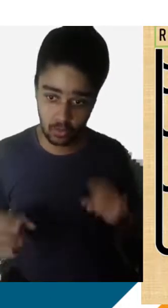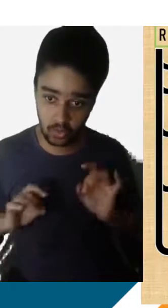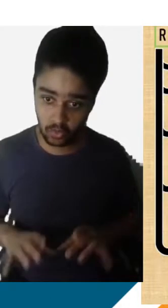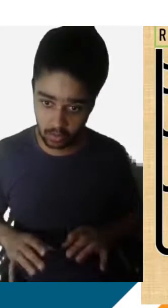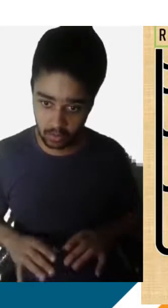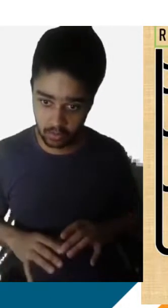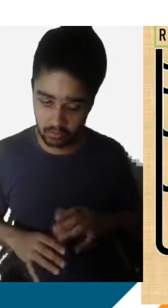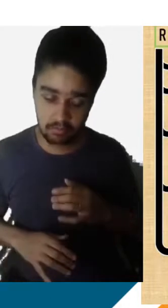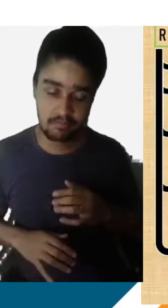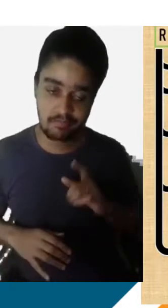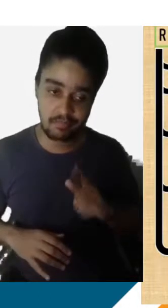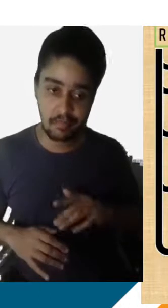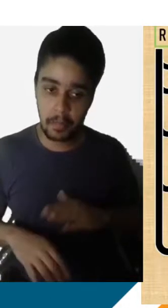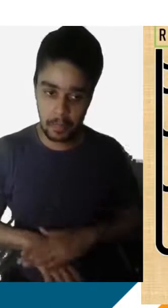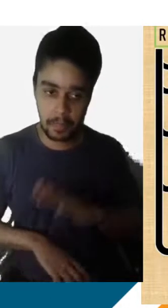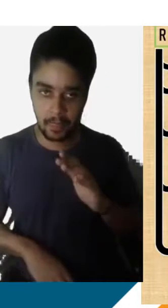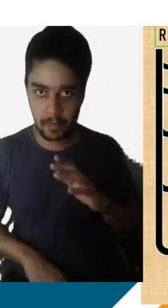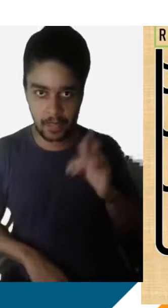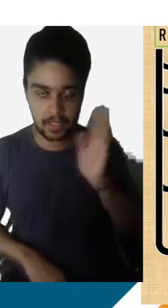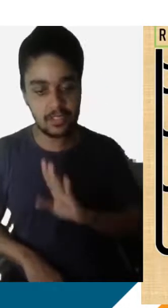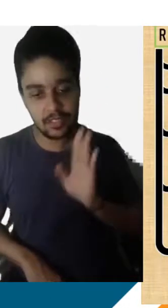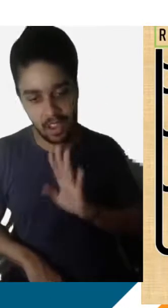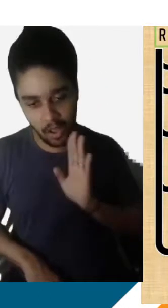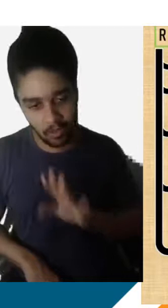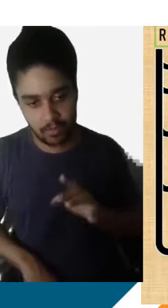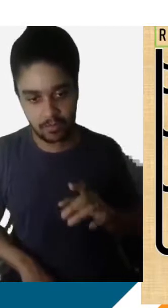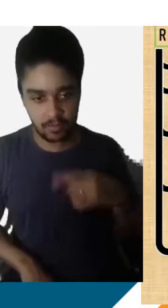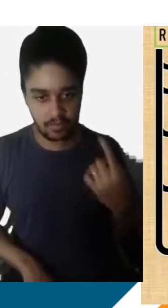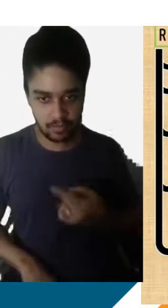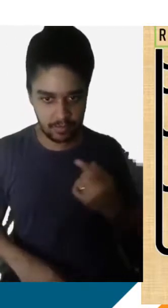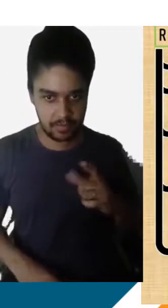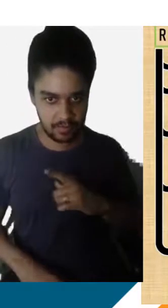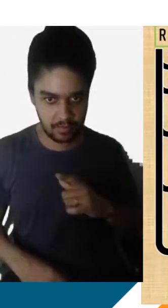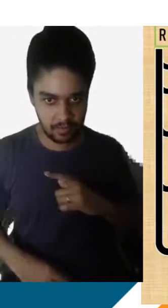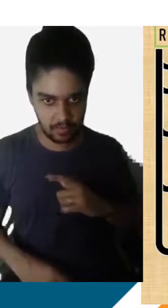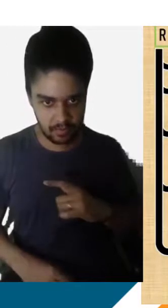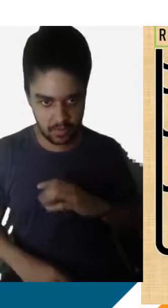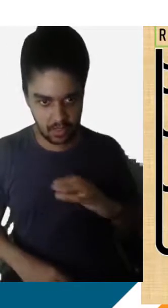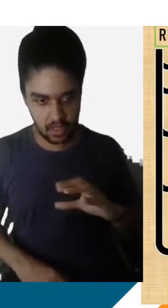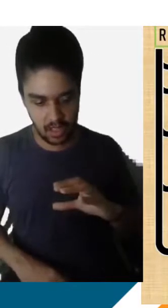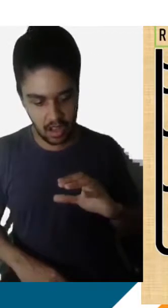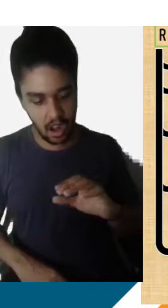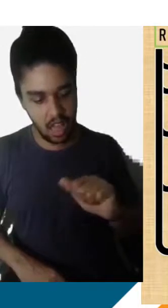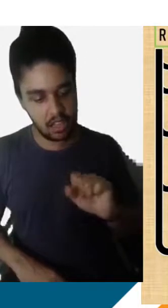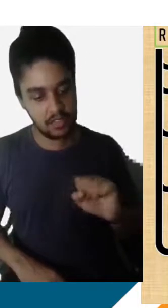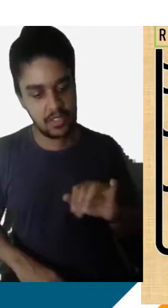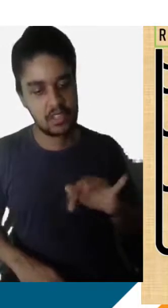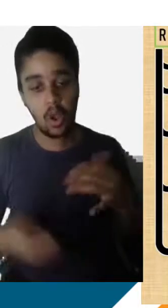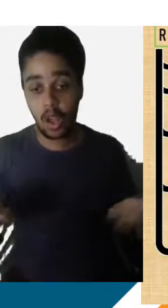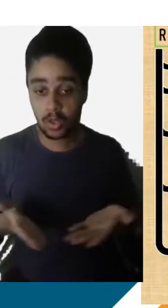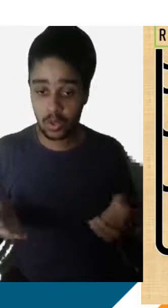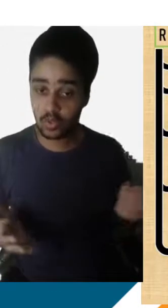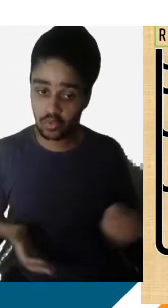Agora, só para deixar a brincadeira mais legal, a gente tem a classificação atual, né,